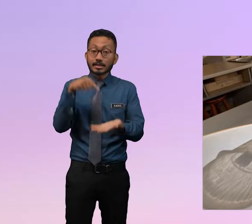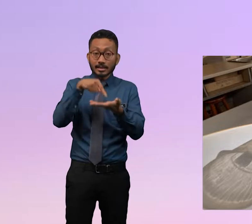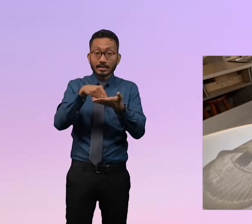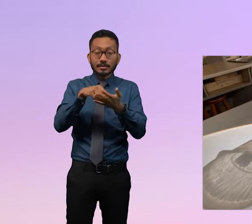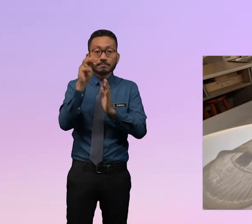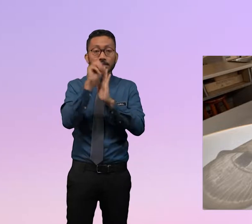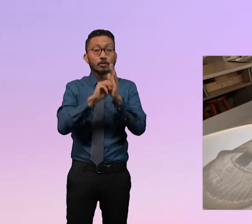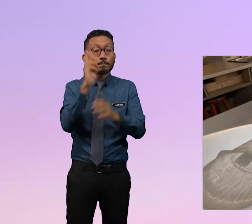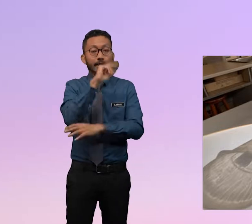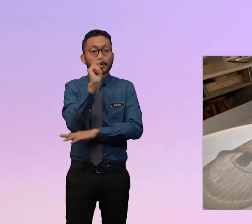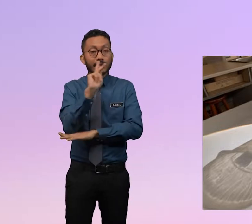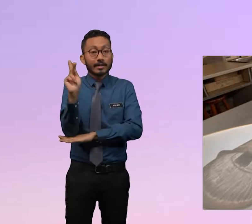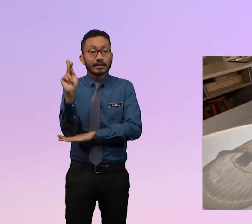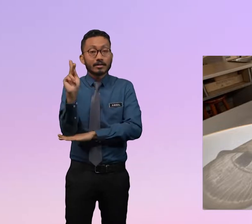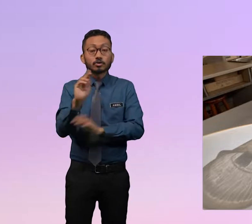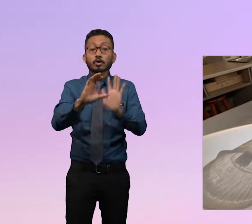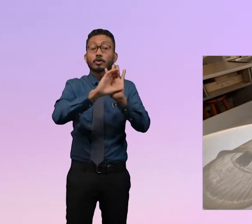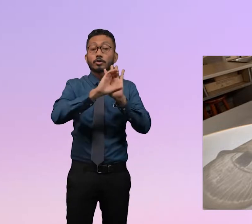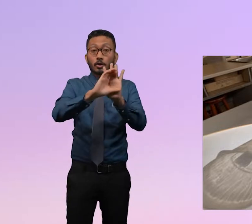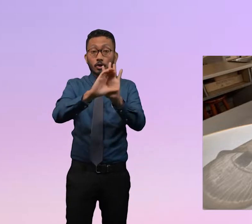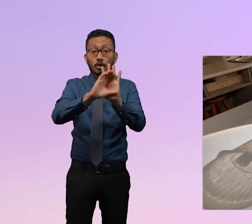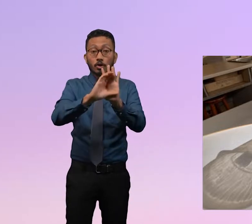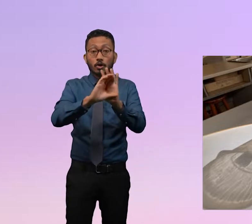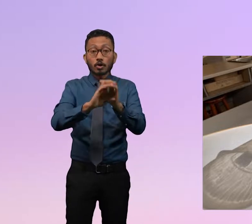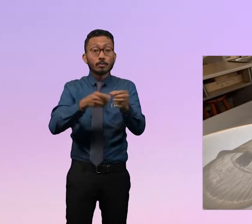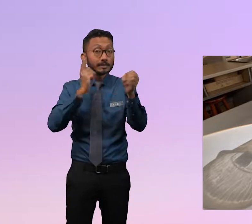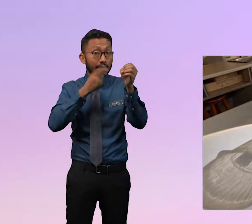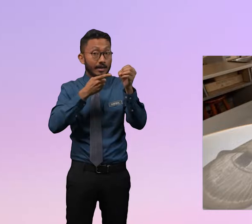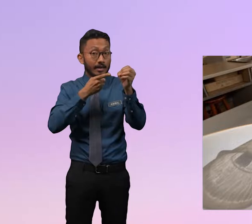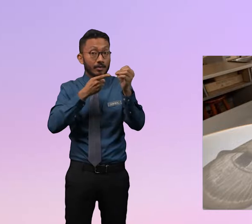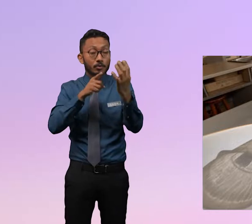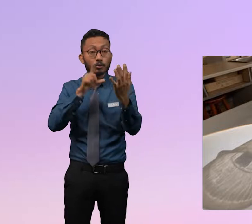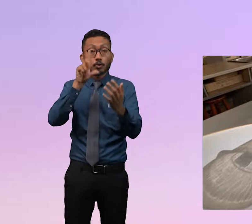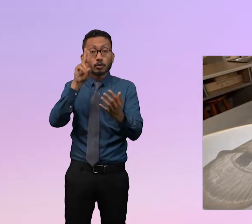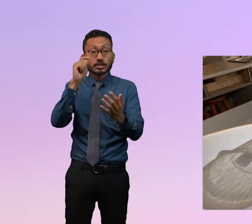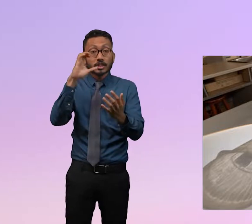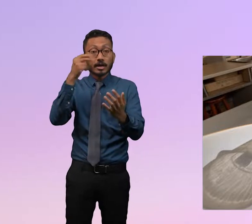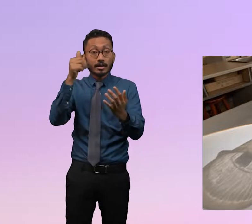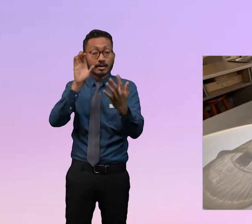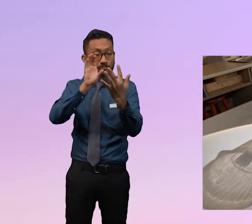Ini merupakan contoh objek rod cahaya.